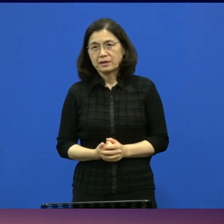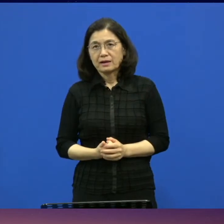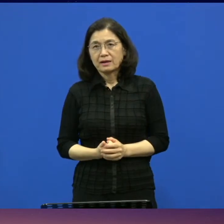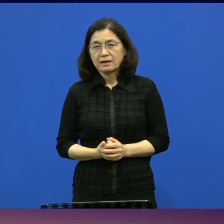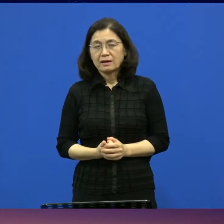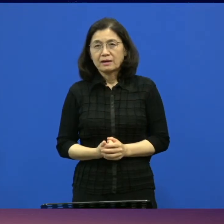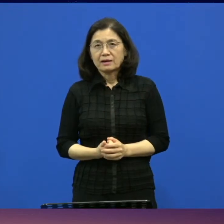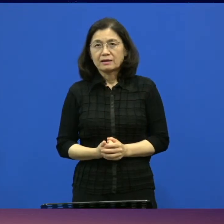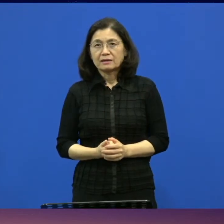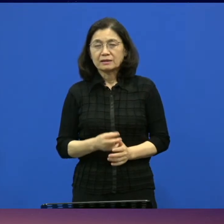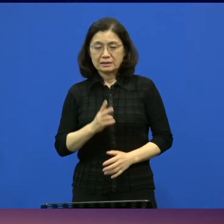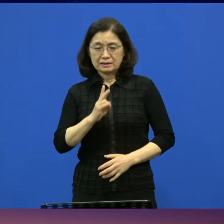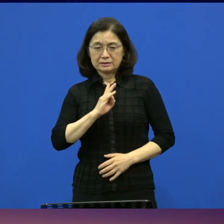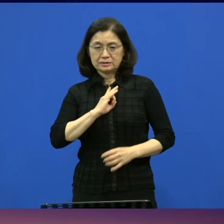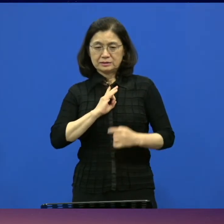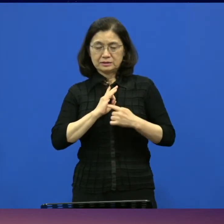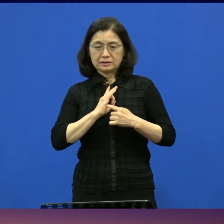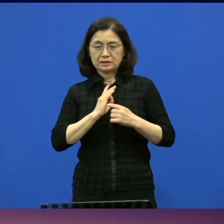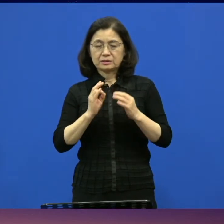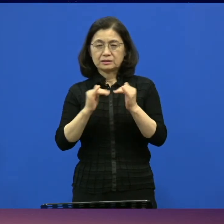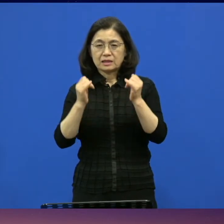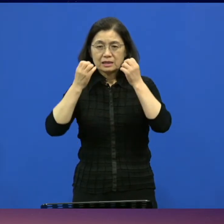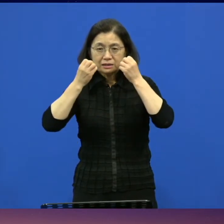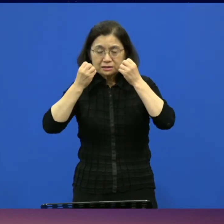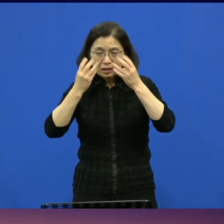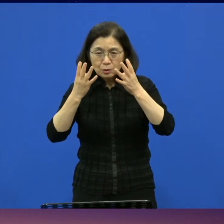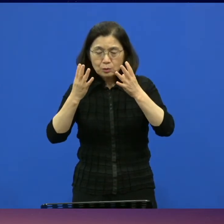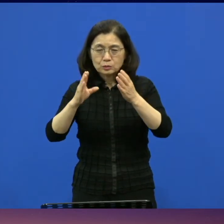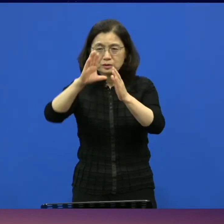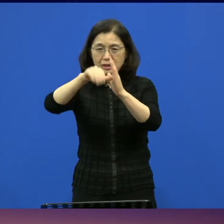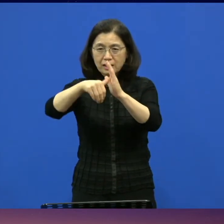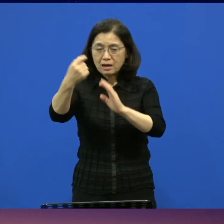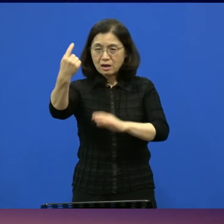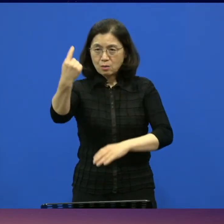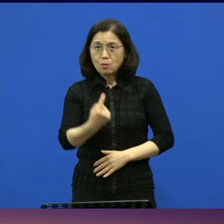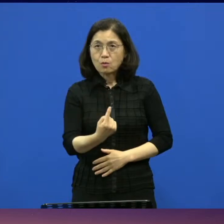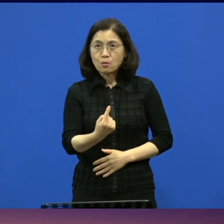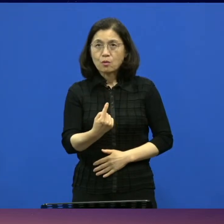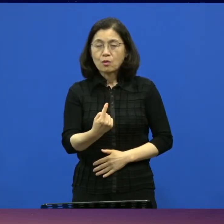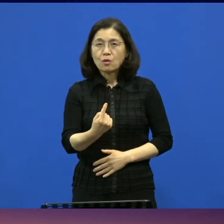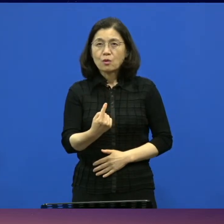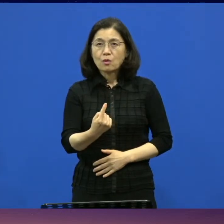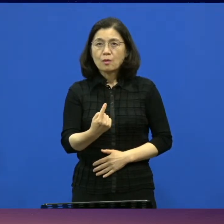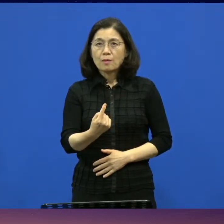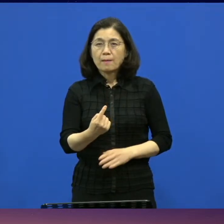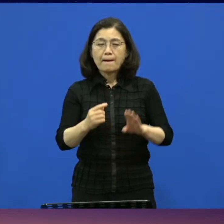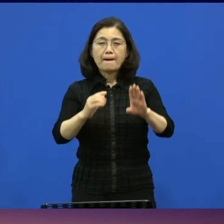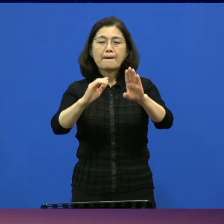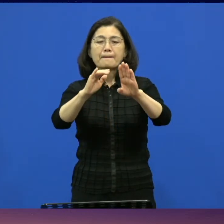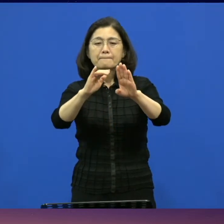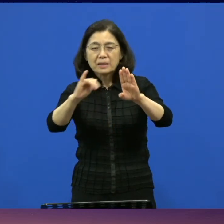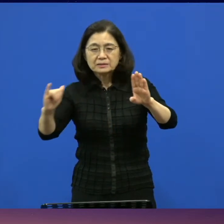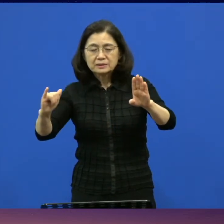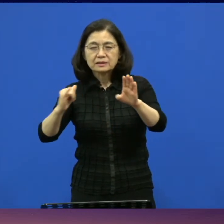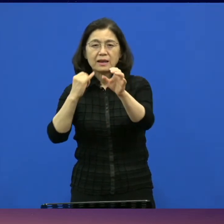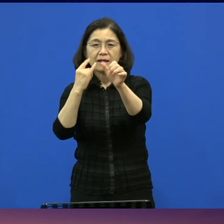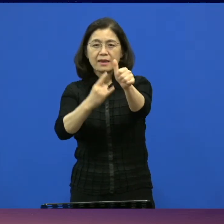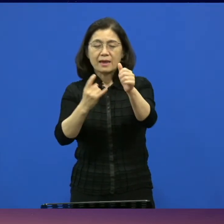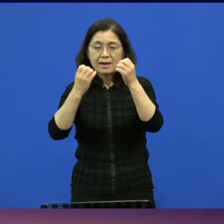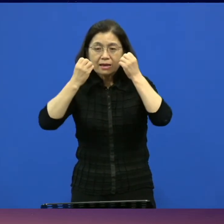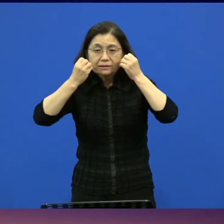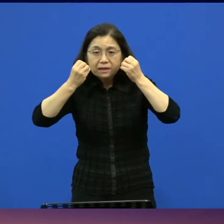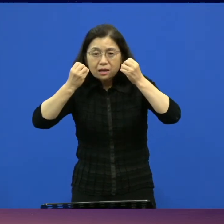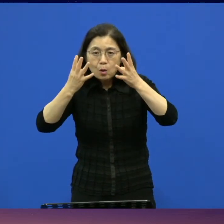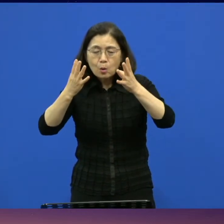선지자가 새로운 시대가 오고 있다. 백성들이 이제 새로운 시대를 맞을 준비를 하라. 그런 메시지를